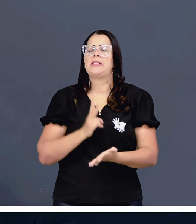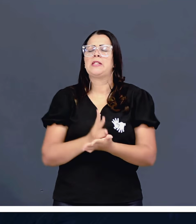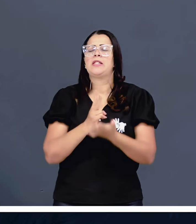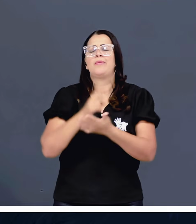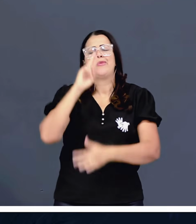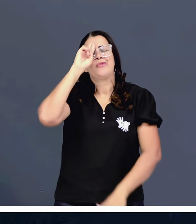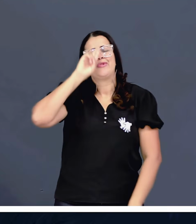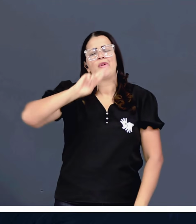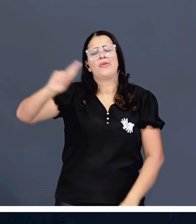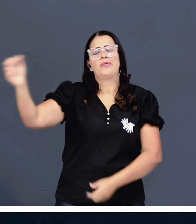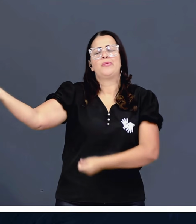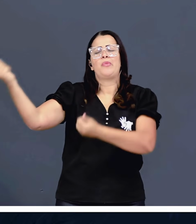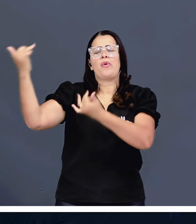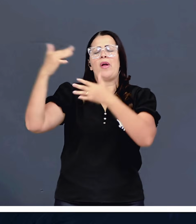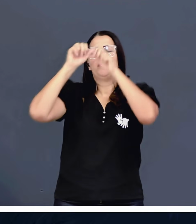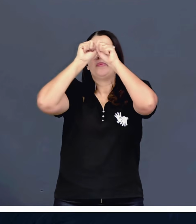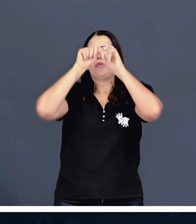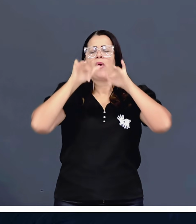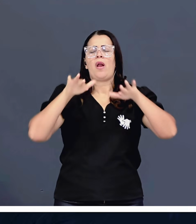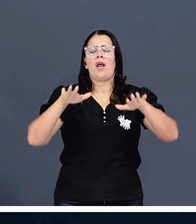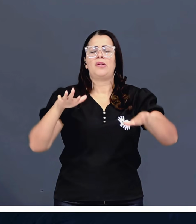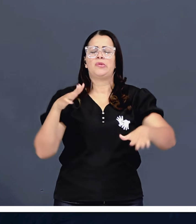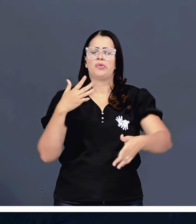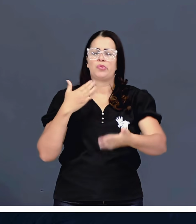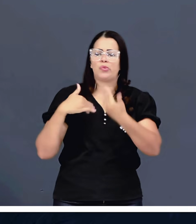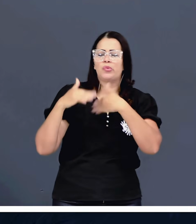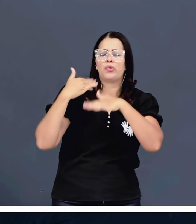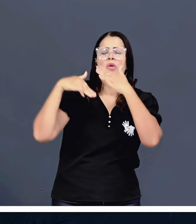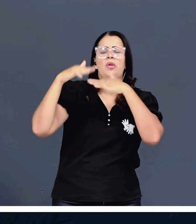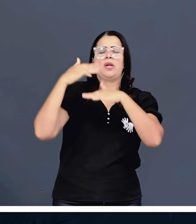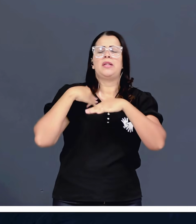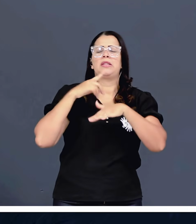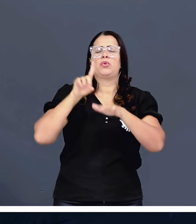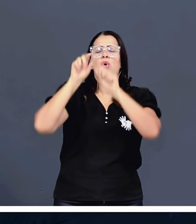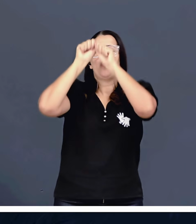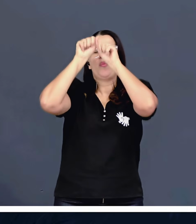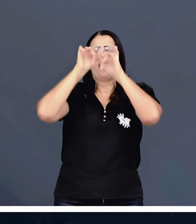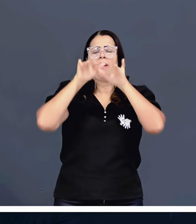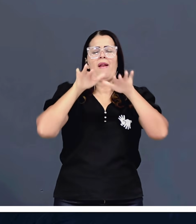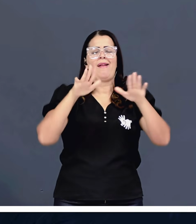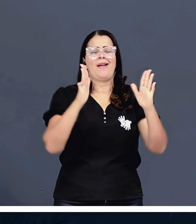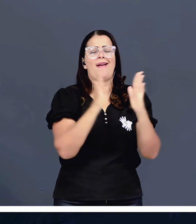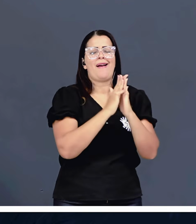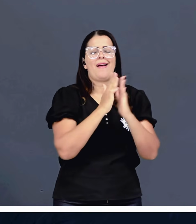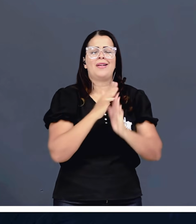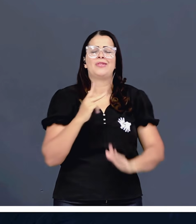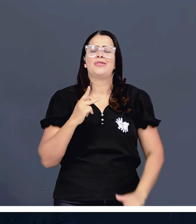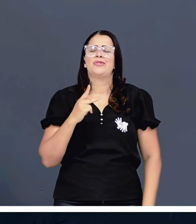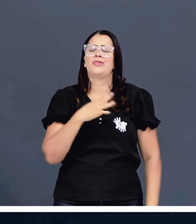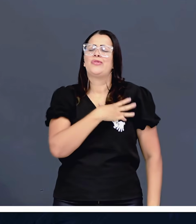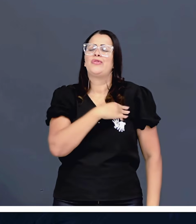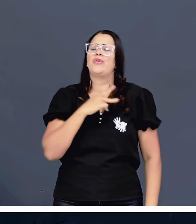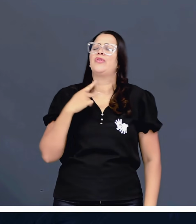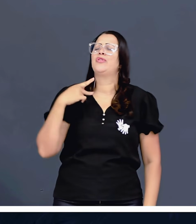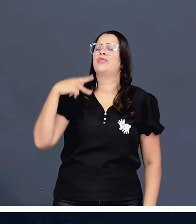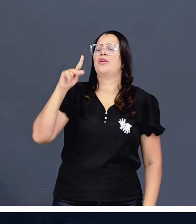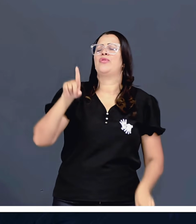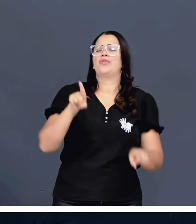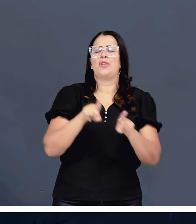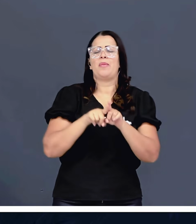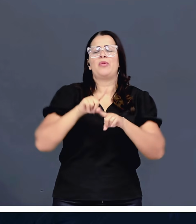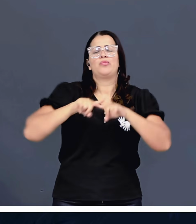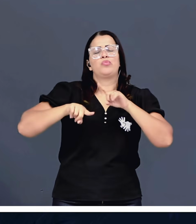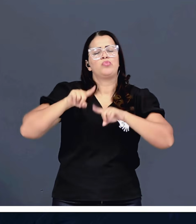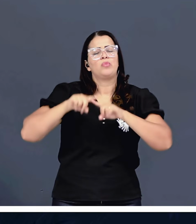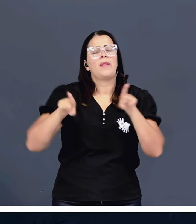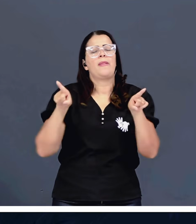Senhor os abençoe e os prospere. Que a tua graça esteja sobre a casa dos teus filhos, sobre os negócios dos teus filhos, meu Deus.